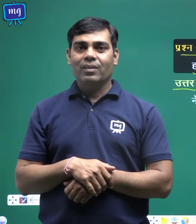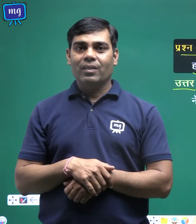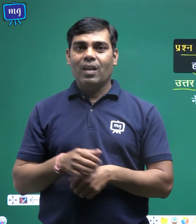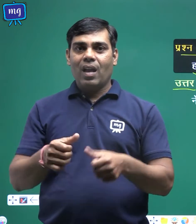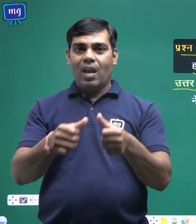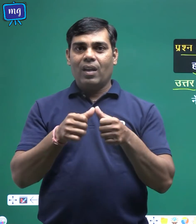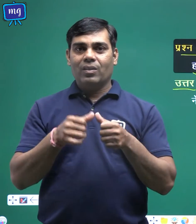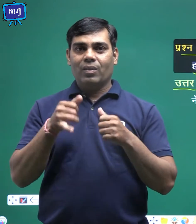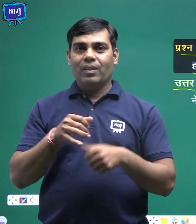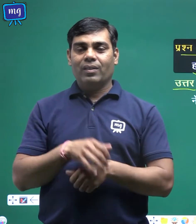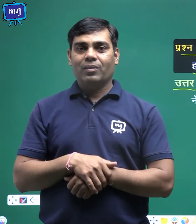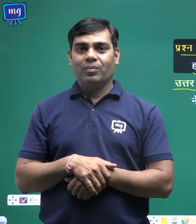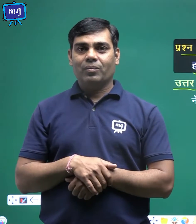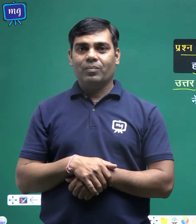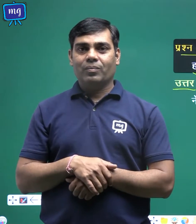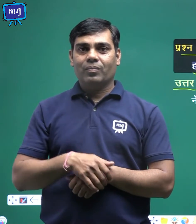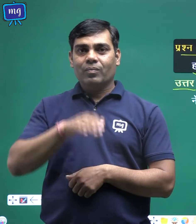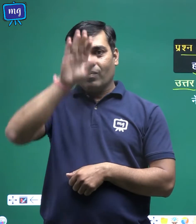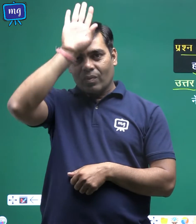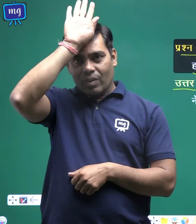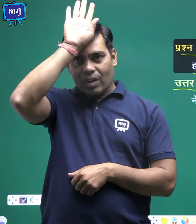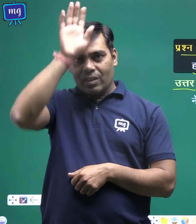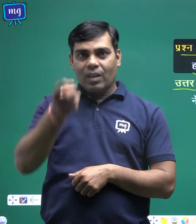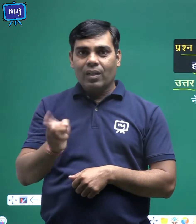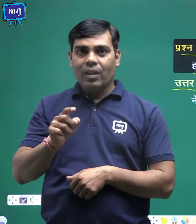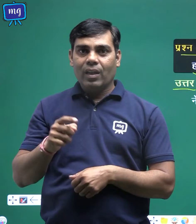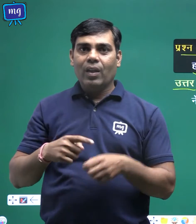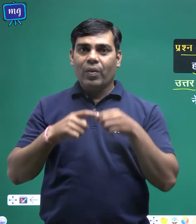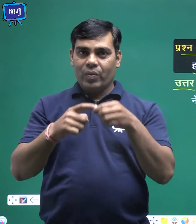उत्तर है, राजा के प्रश्नों को